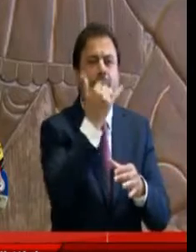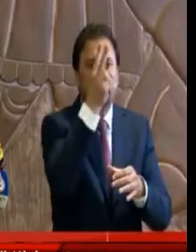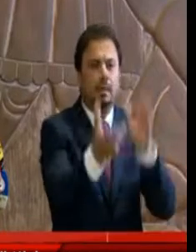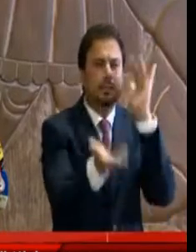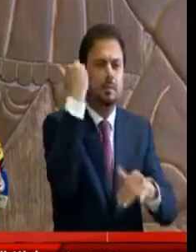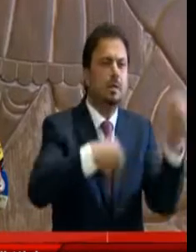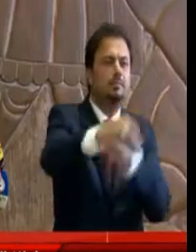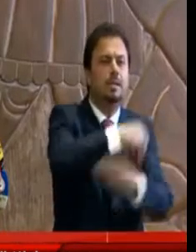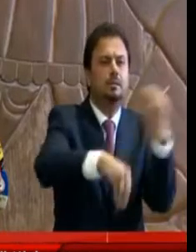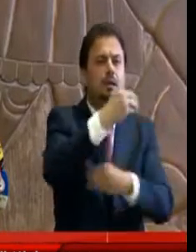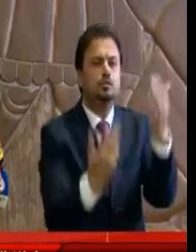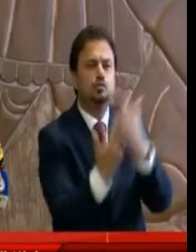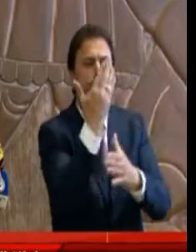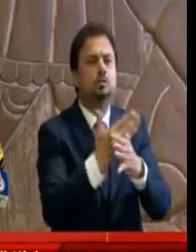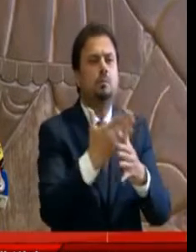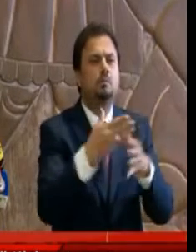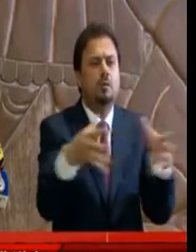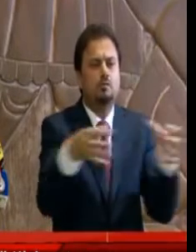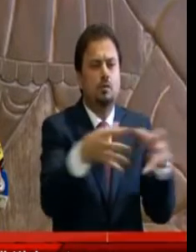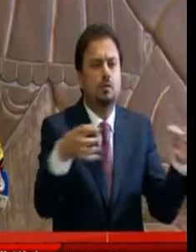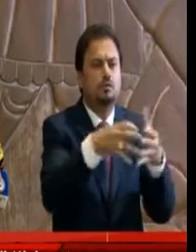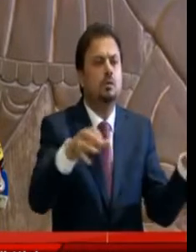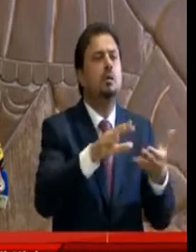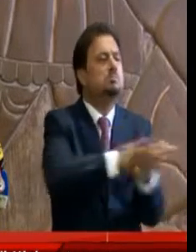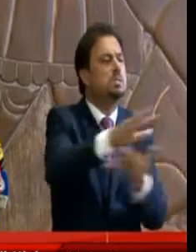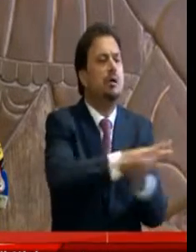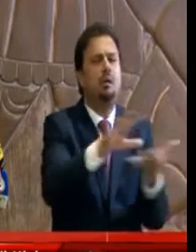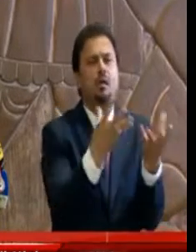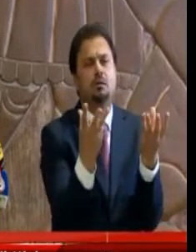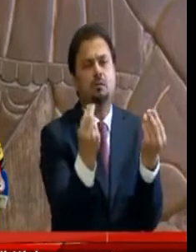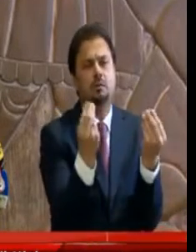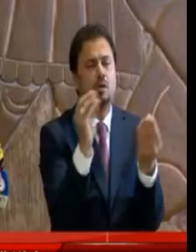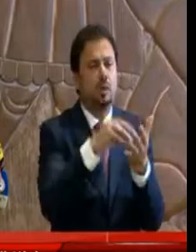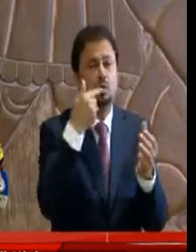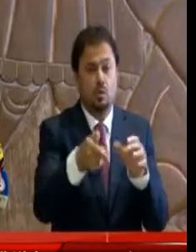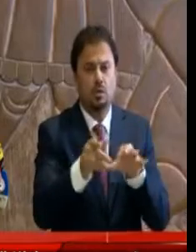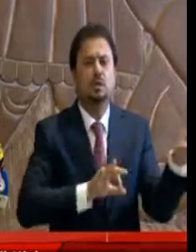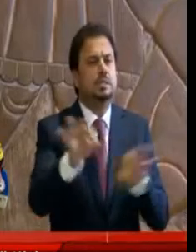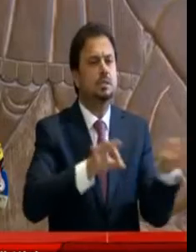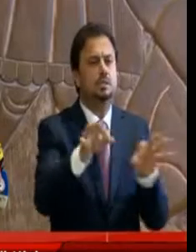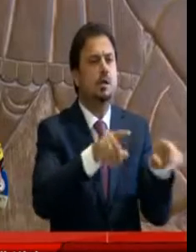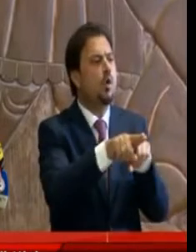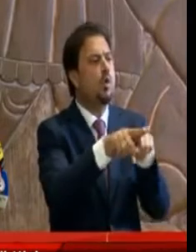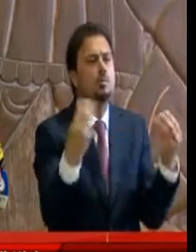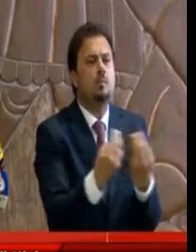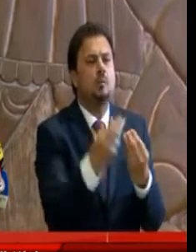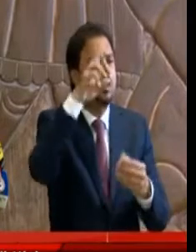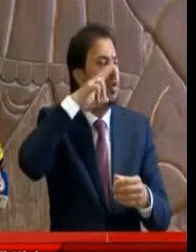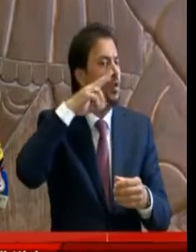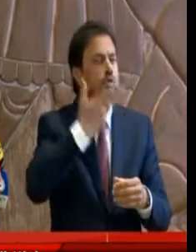أخطائنا وعالجنا بها الكثير من السلبيات. أيضا كان هناك تنسيق عالي مع الإخوان في إقليم